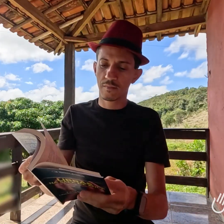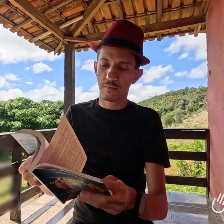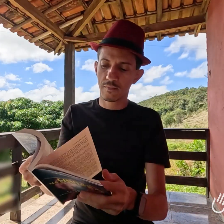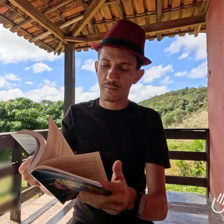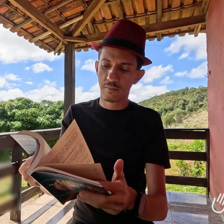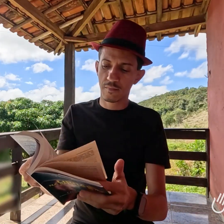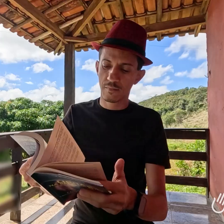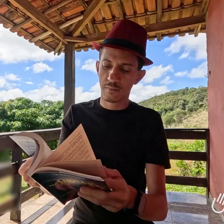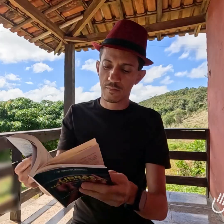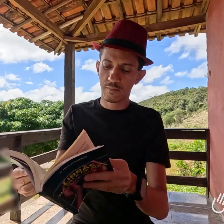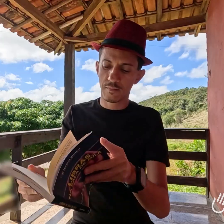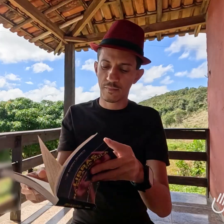Aqui também.